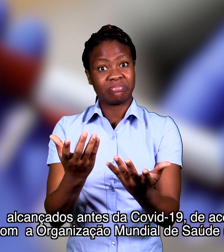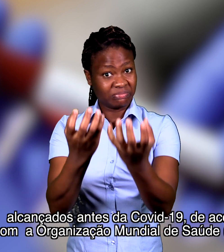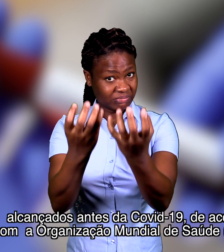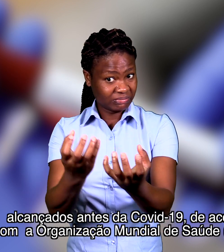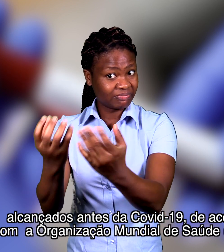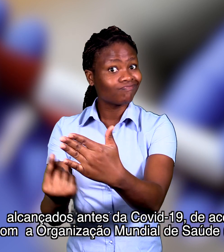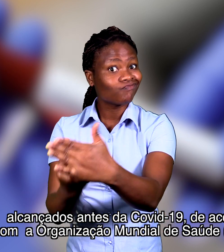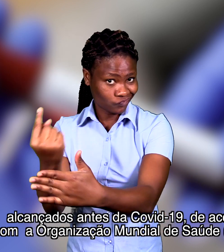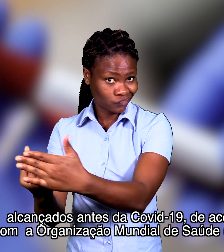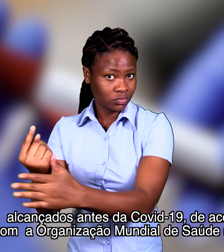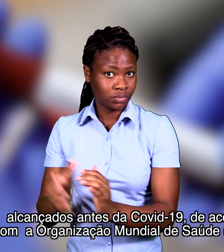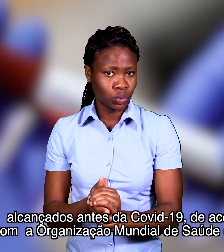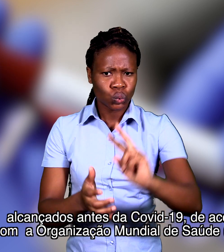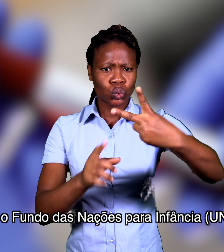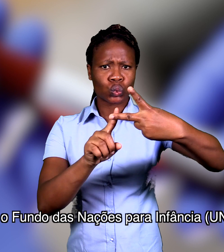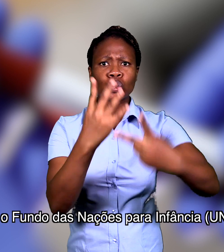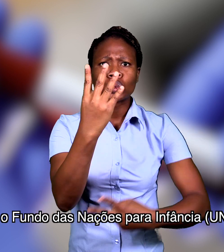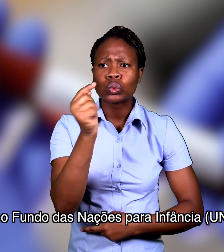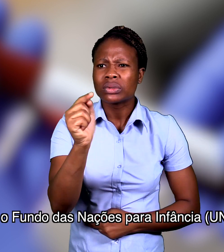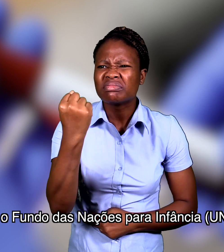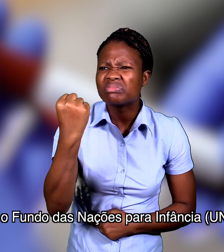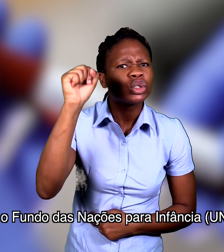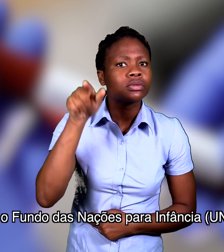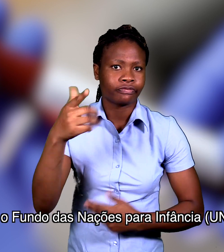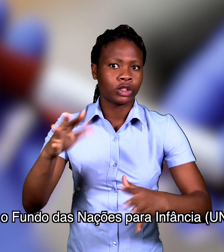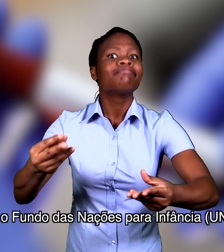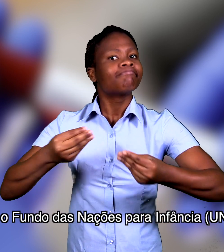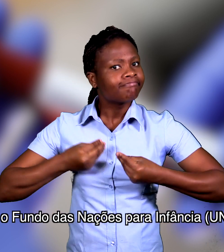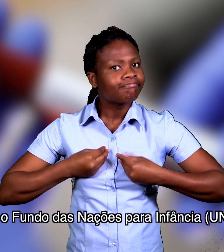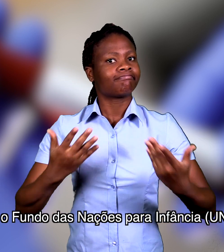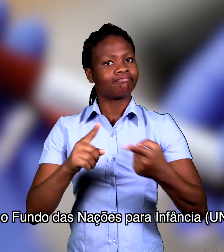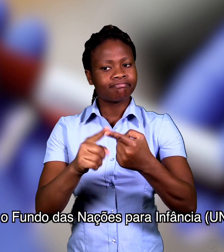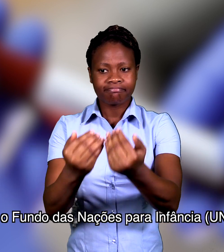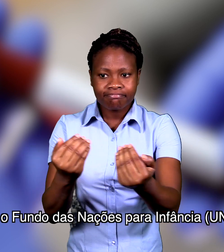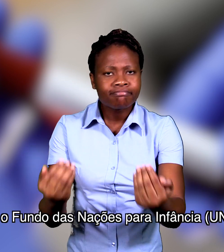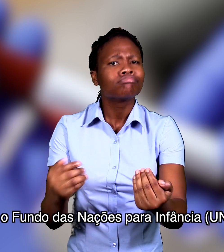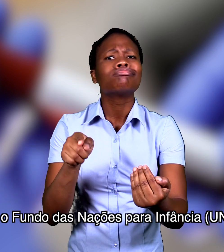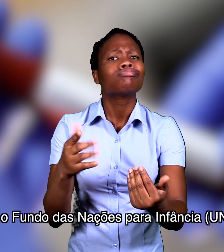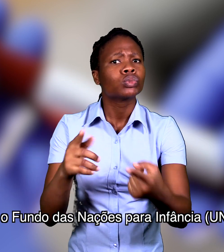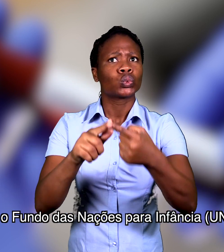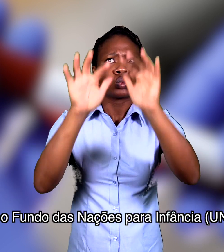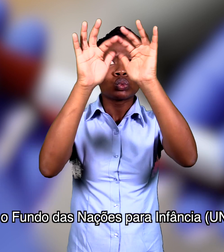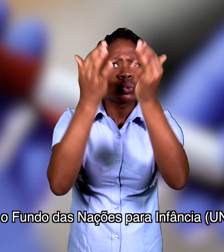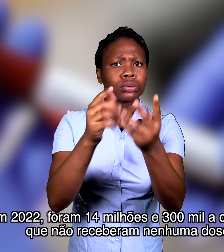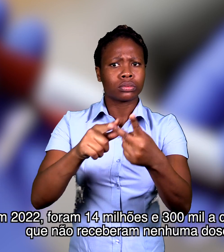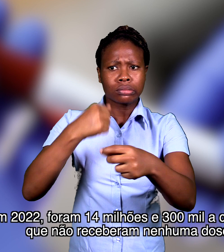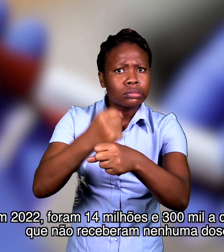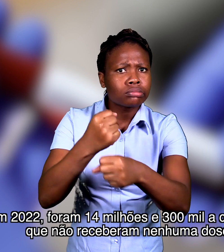Organização Mundial da Saúde, OMS, e o Fundo das Nações Unidas para a Infância, Unicef. Em 2022,